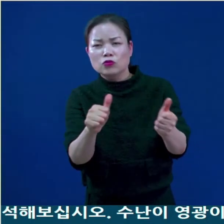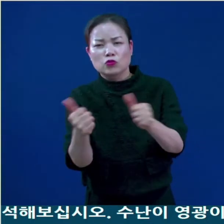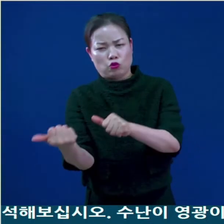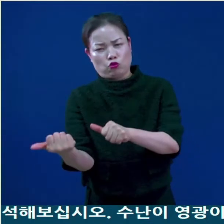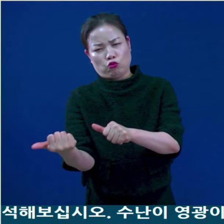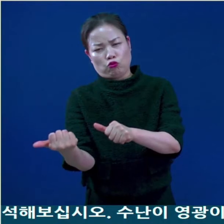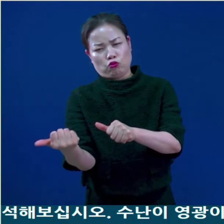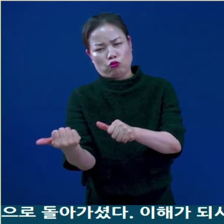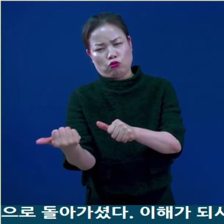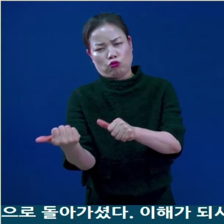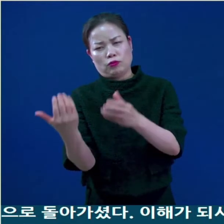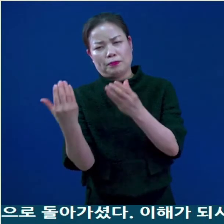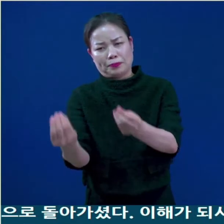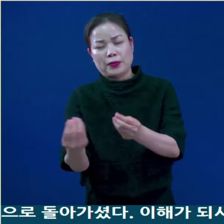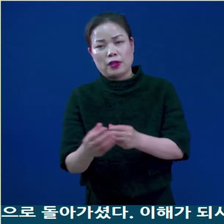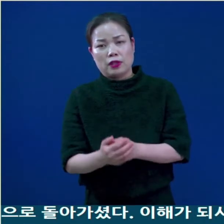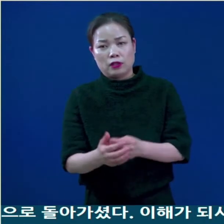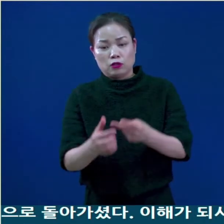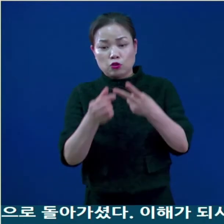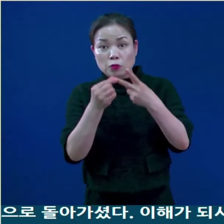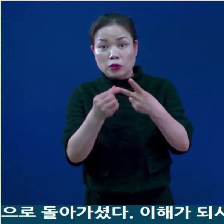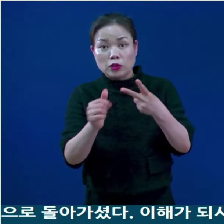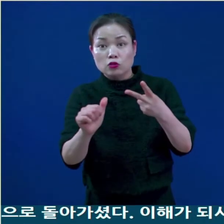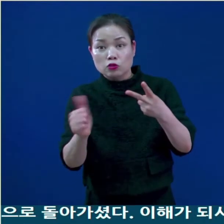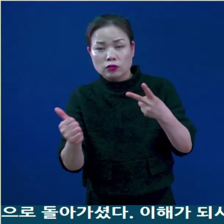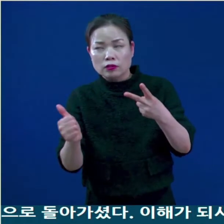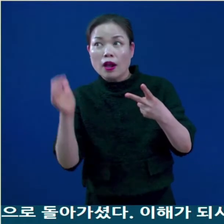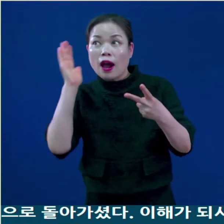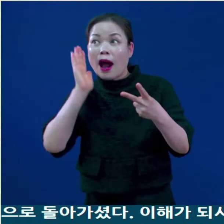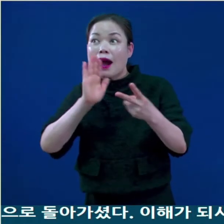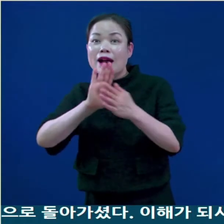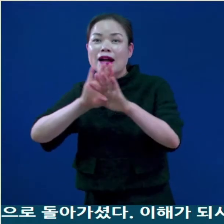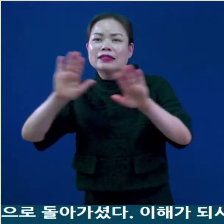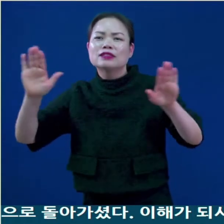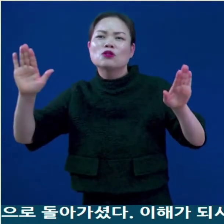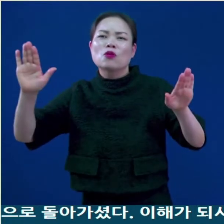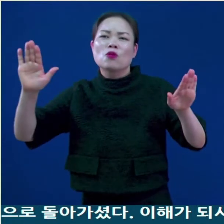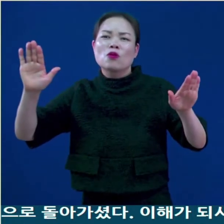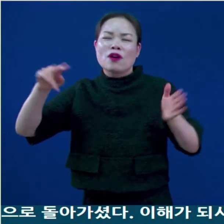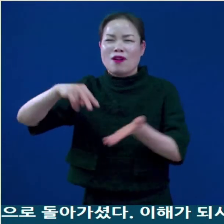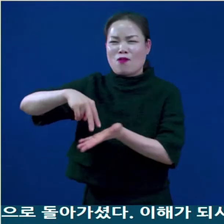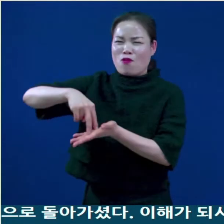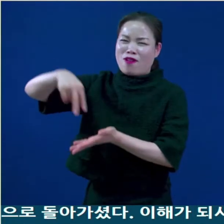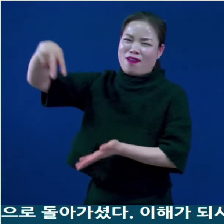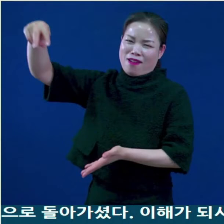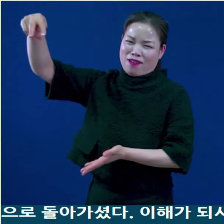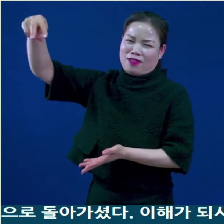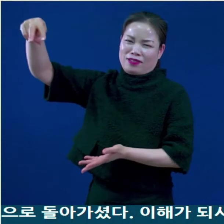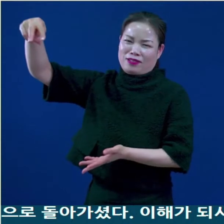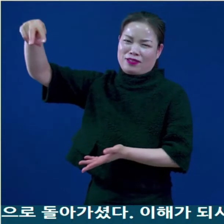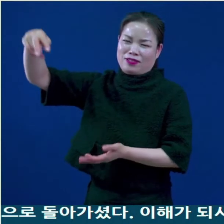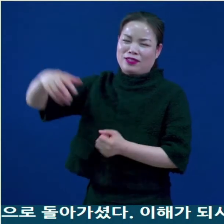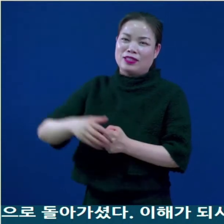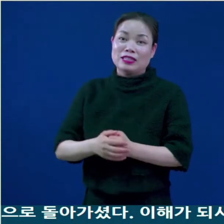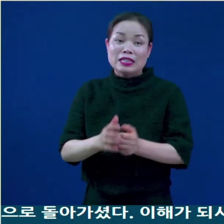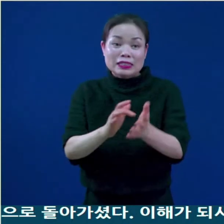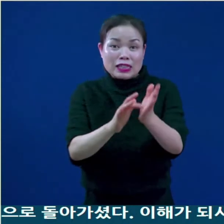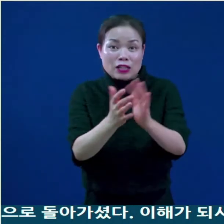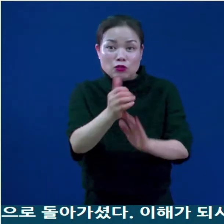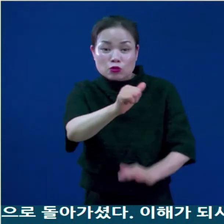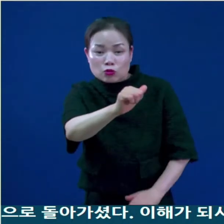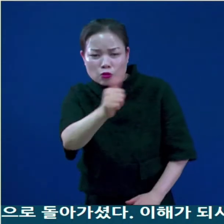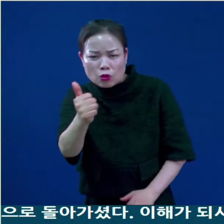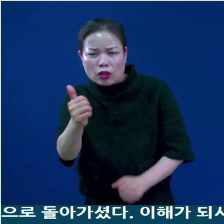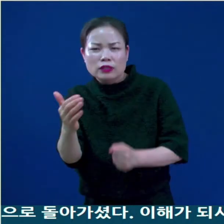죽으신 거예요. 뒤에 돌아가심은 하늘로 올라가신 거예요. 예수님은